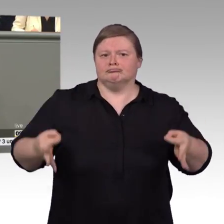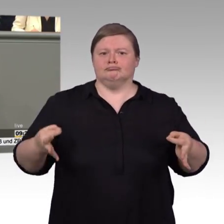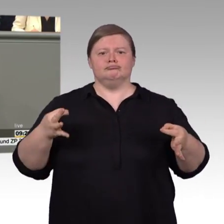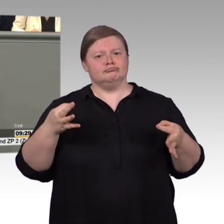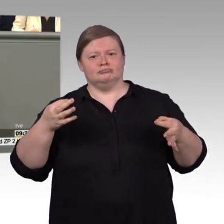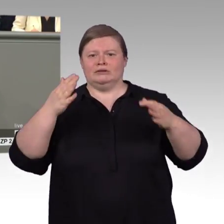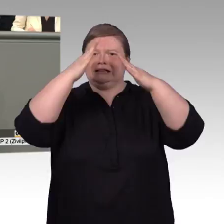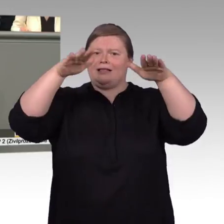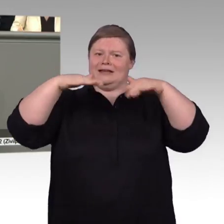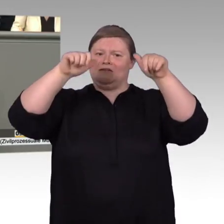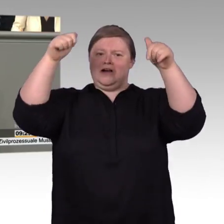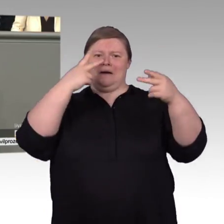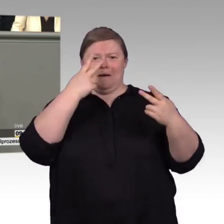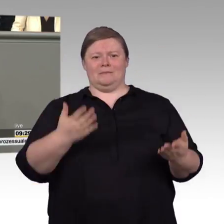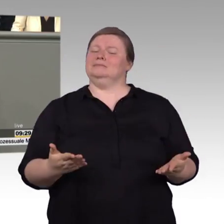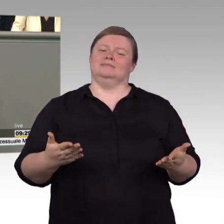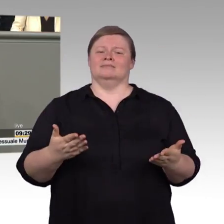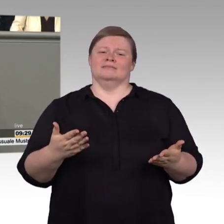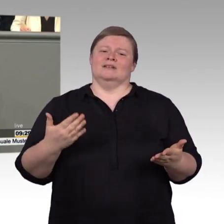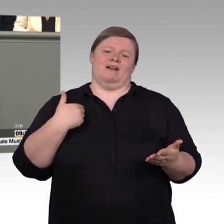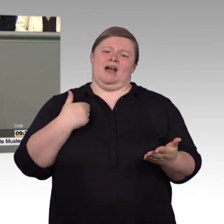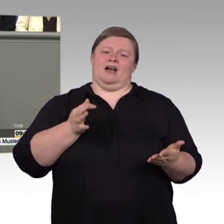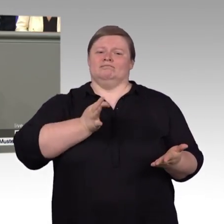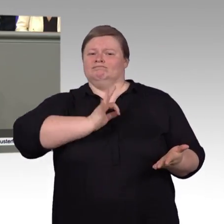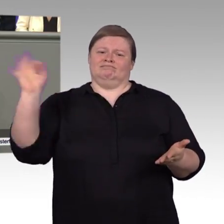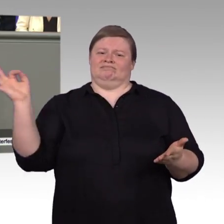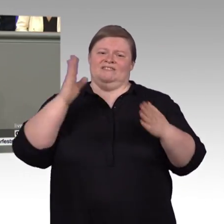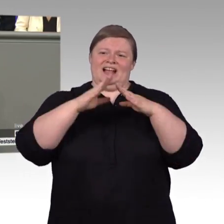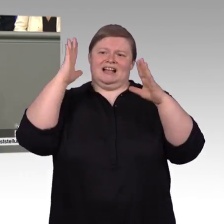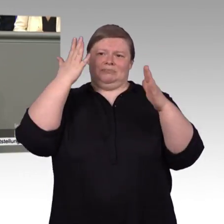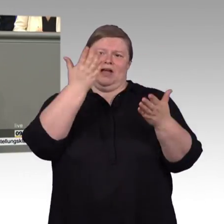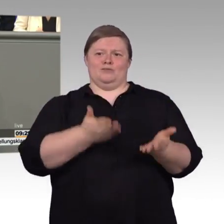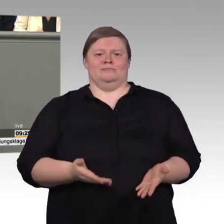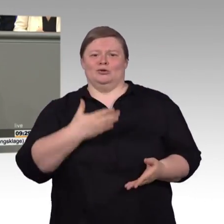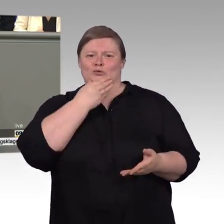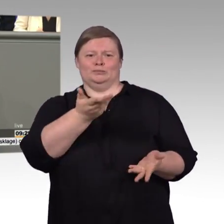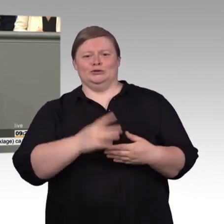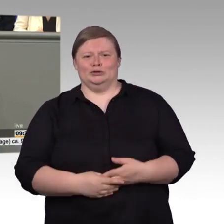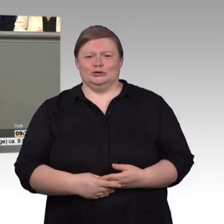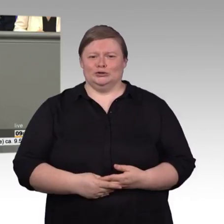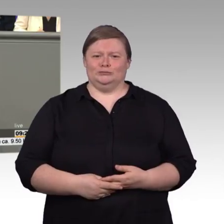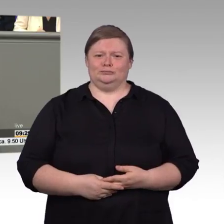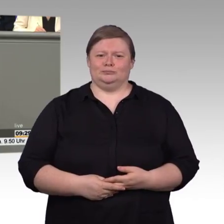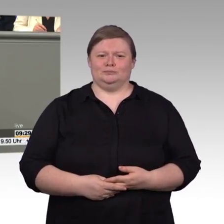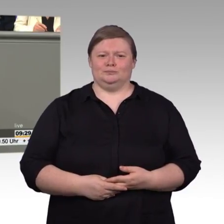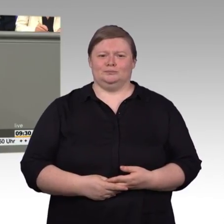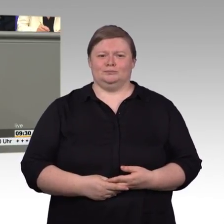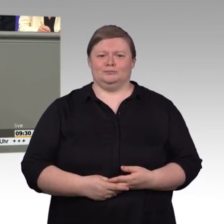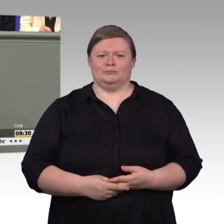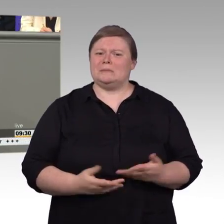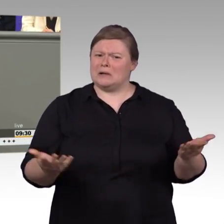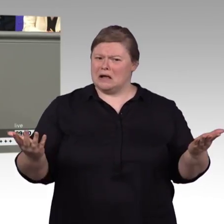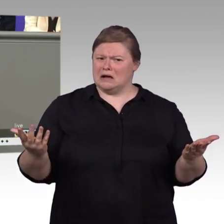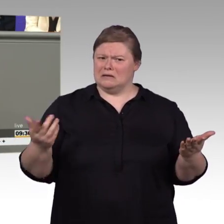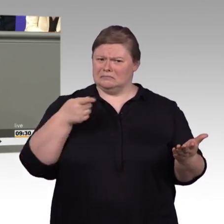den Rechtsstaat? Sie verabreden im Koalitionsvertrag mit Mühe 10 neue Richterstellen und mit diesem einen Gesetz hier schaffen Sie Arbeit